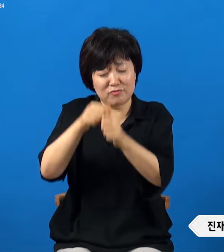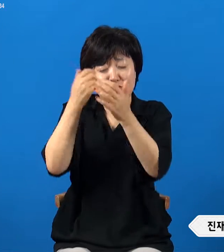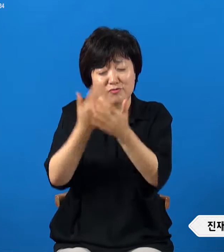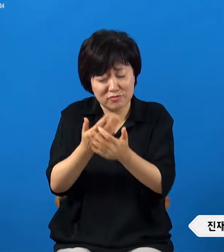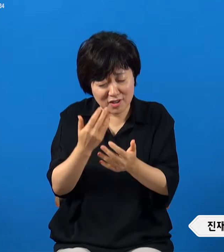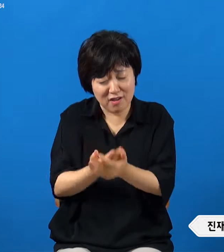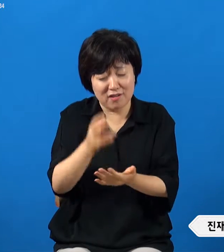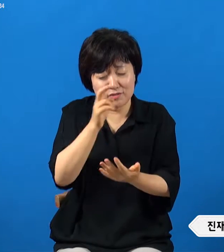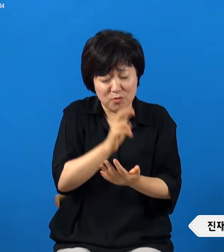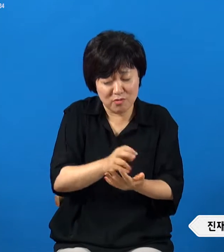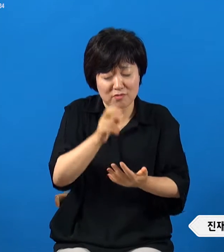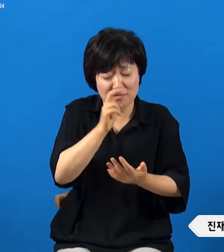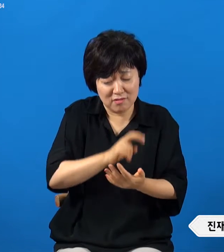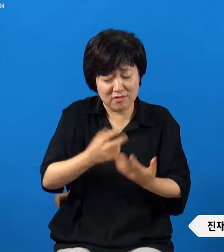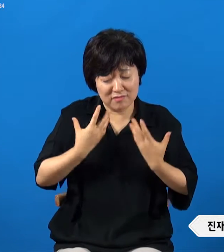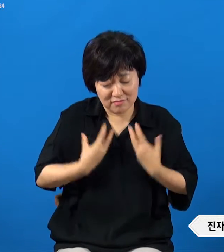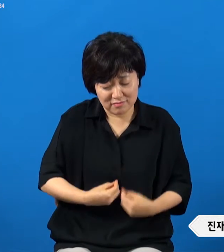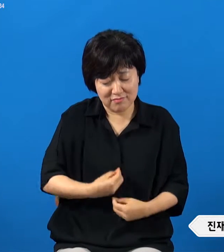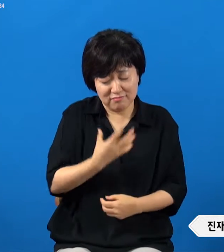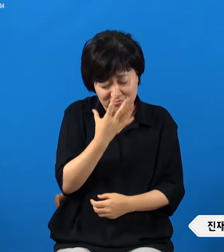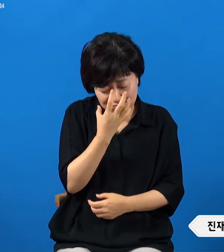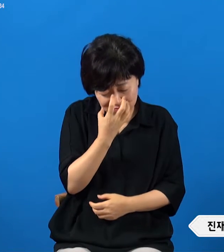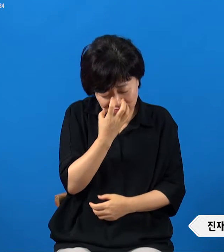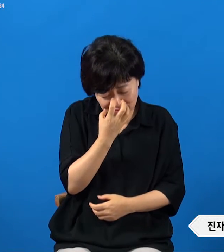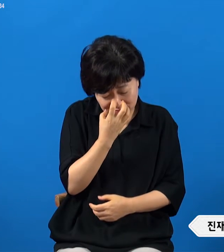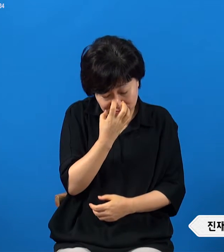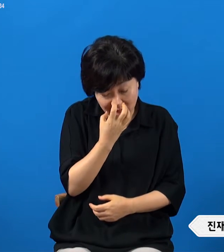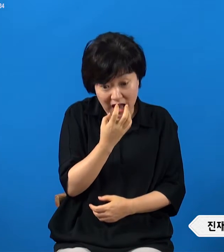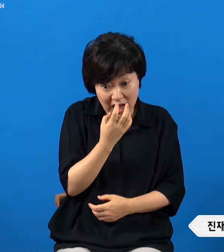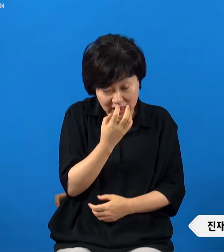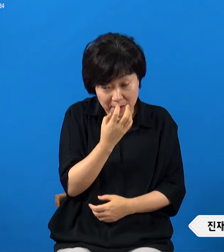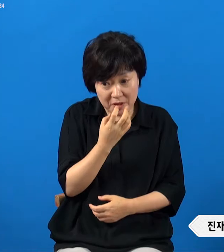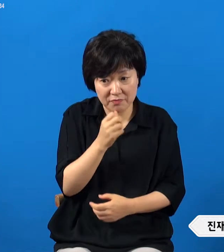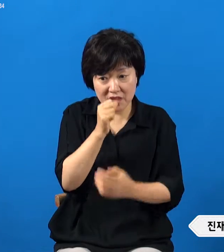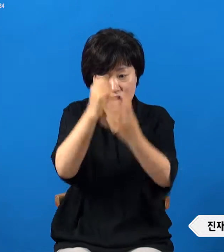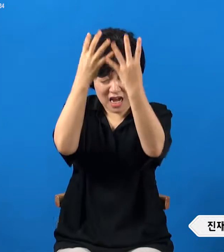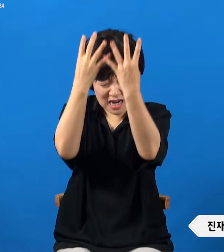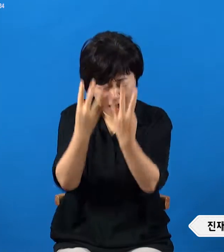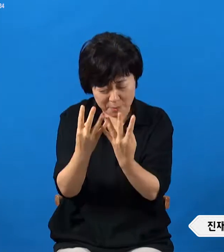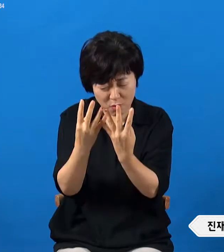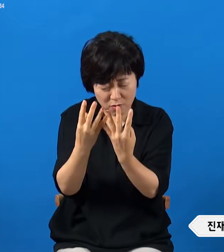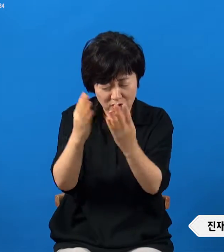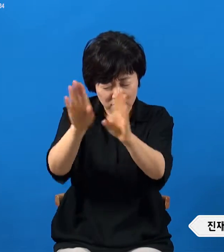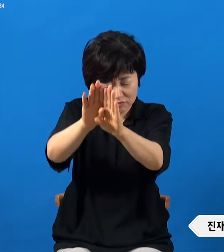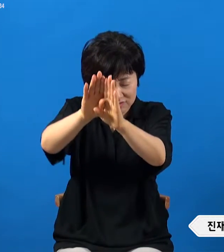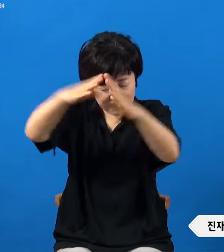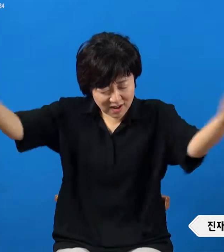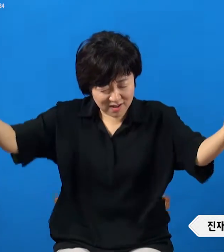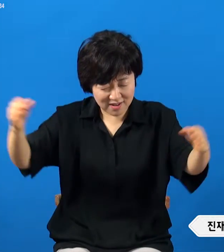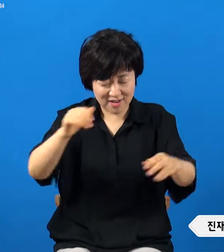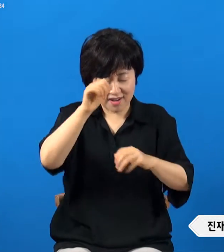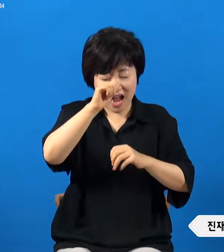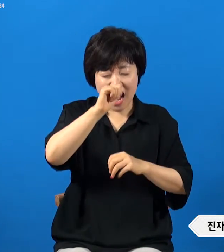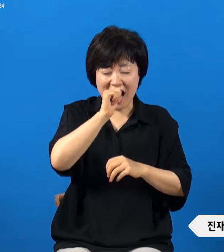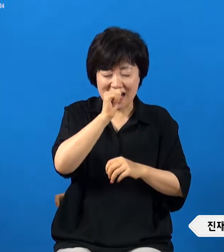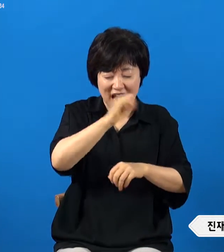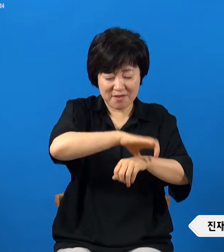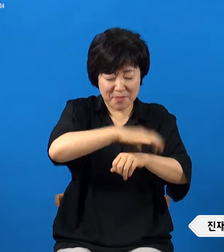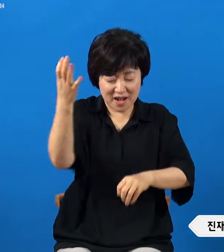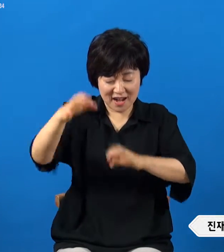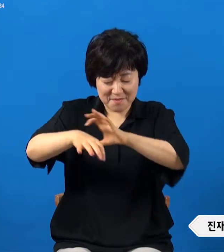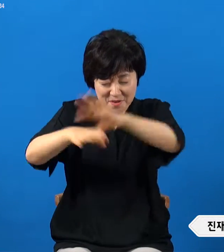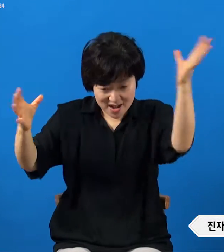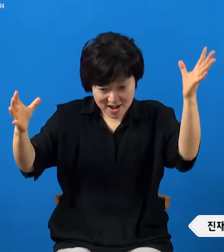우리를 구하셨다 라고 기뻐하며 제일 먼저 옥문을 떠났던 자가 바울과 실라였을 것입니다.